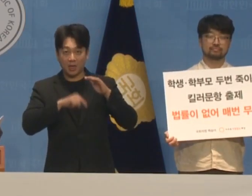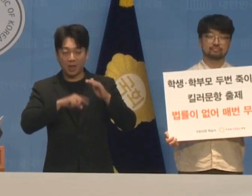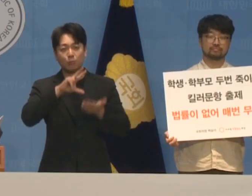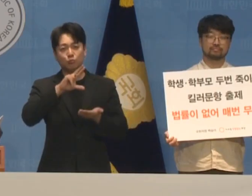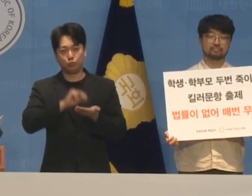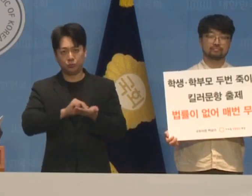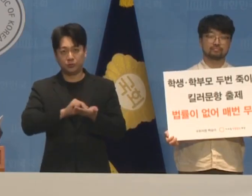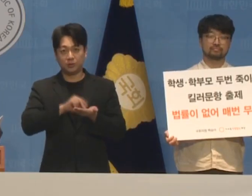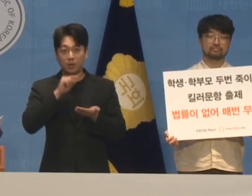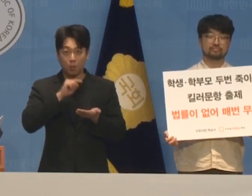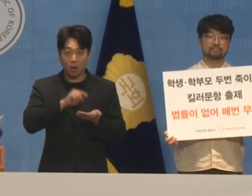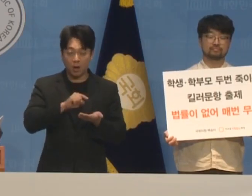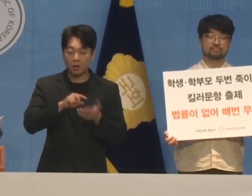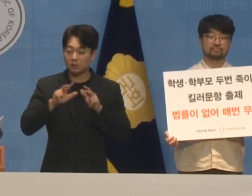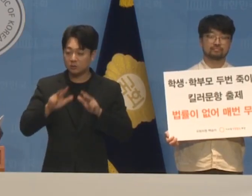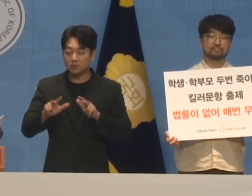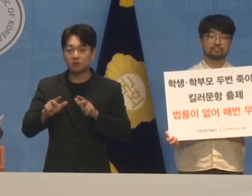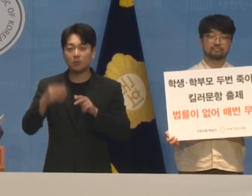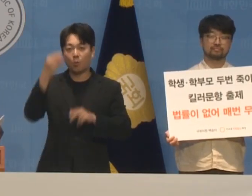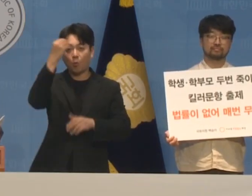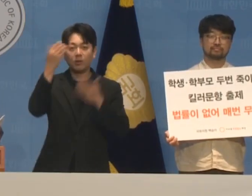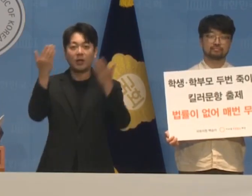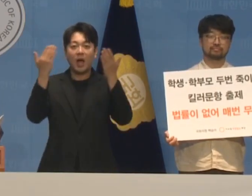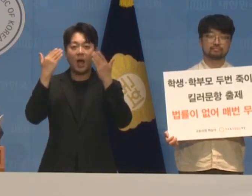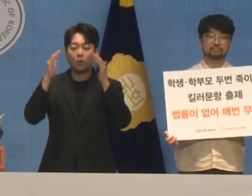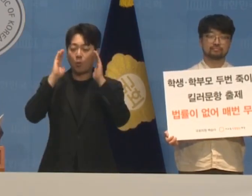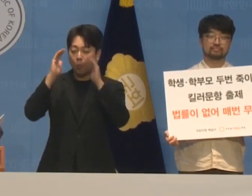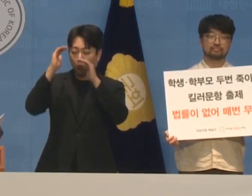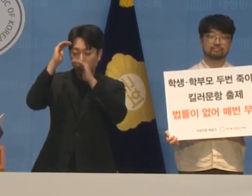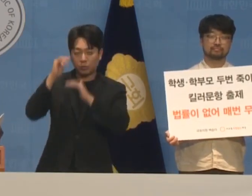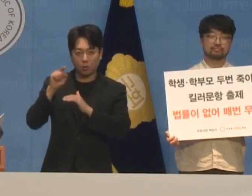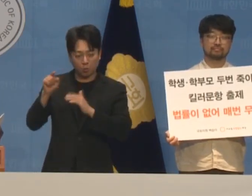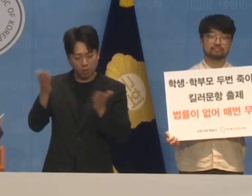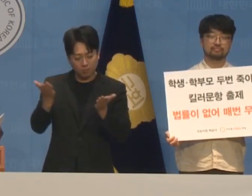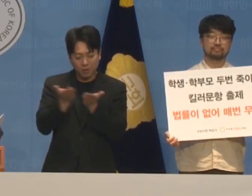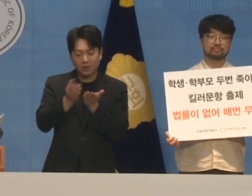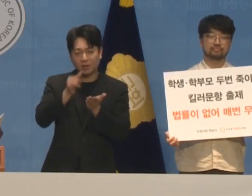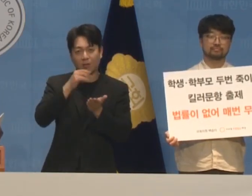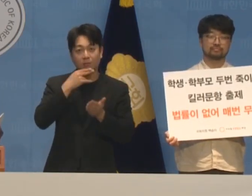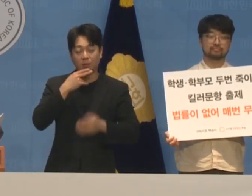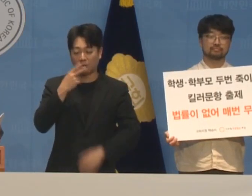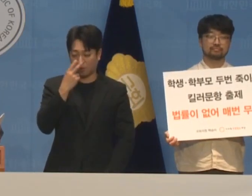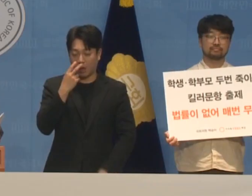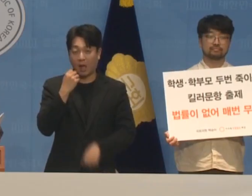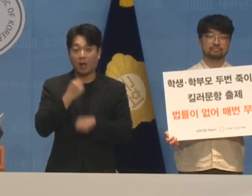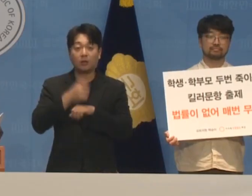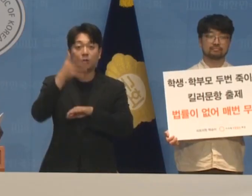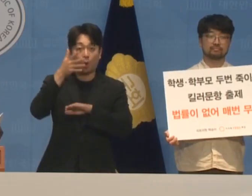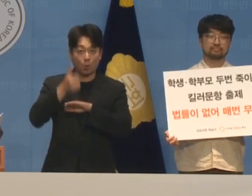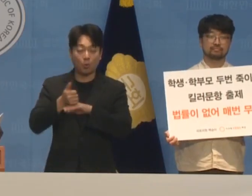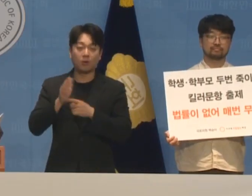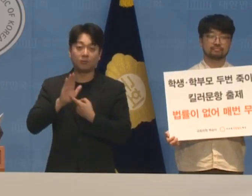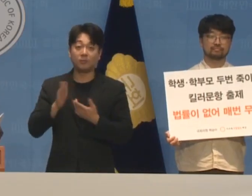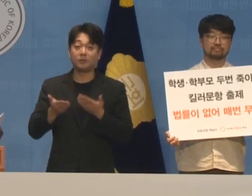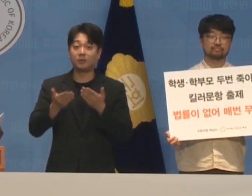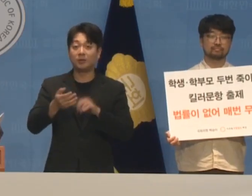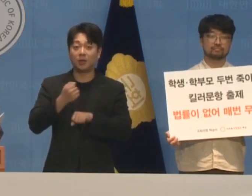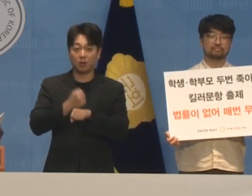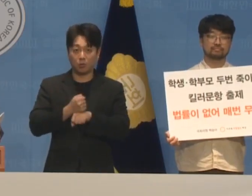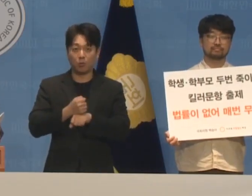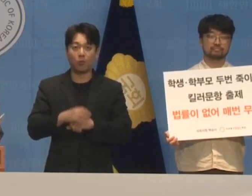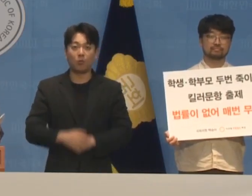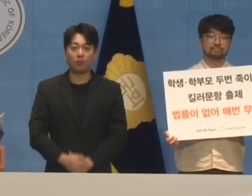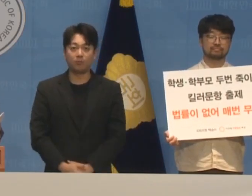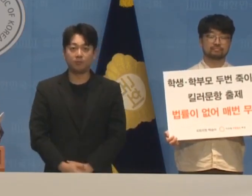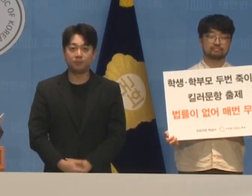준수 여부 분석 결과 발표와 함께 수능을 공교육 정상화 촉진 및 선행교육 규제에 관한 특별법